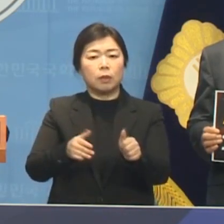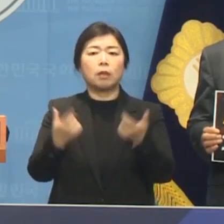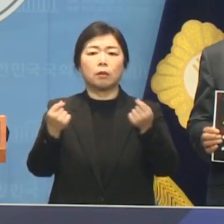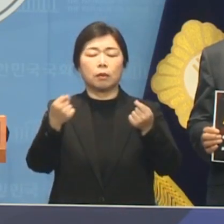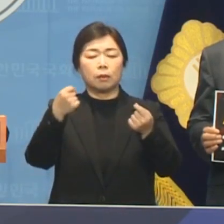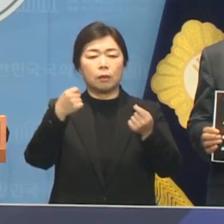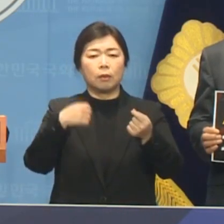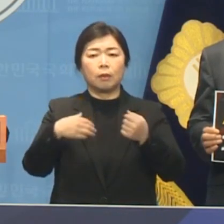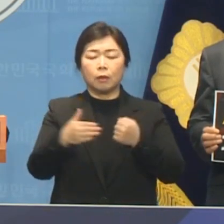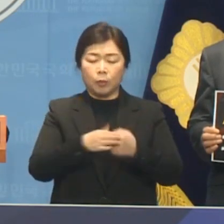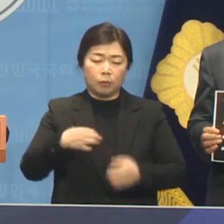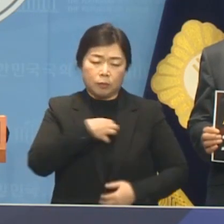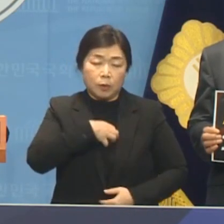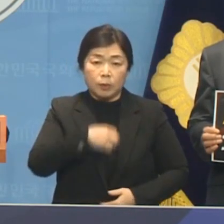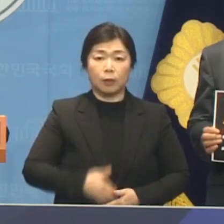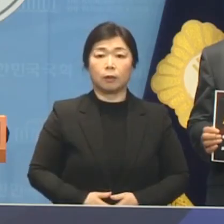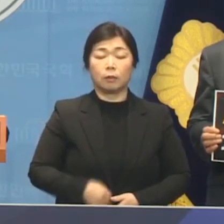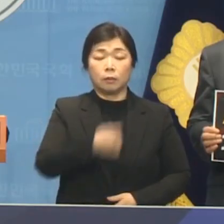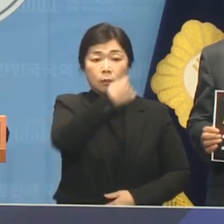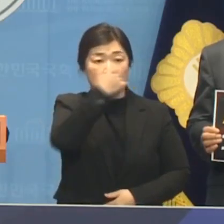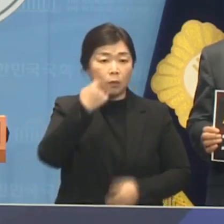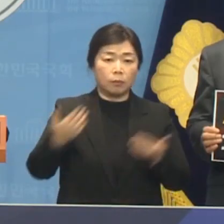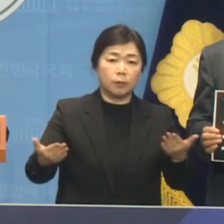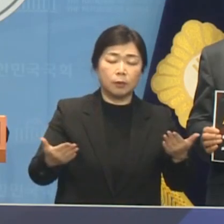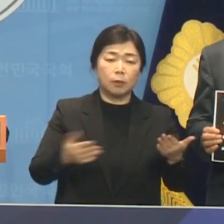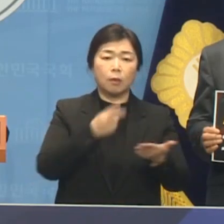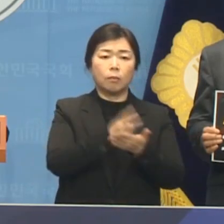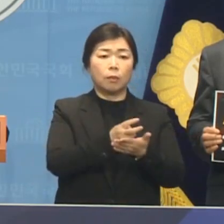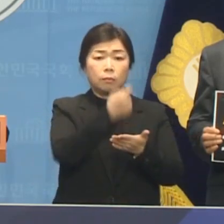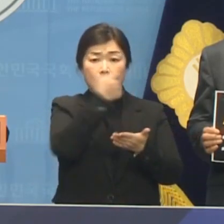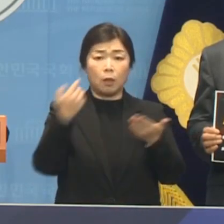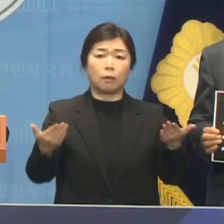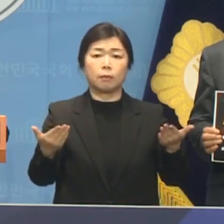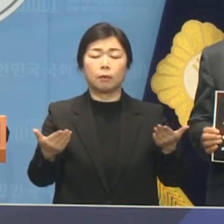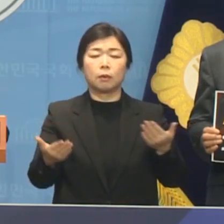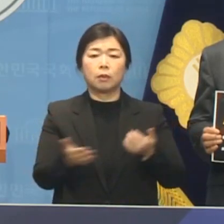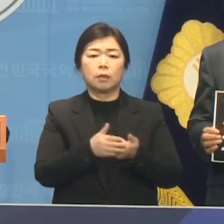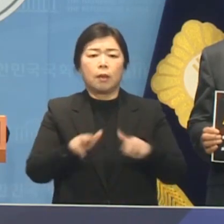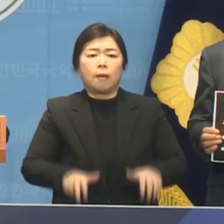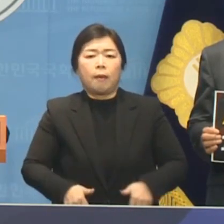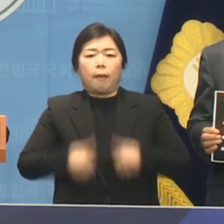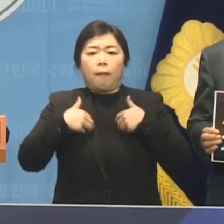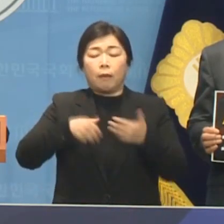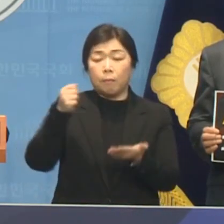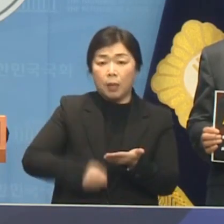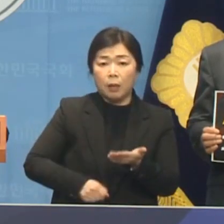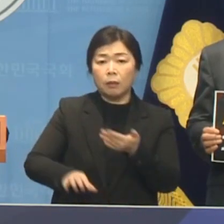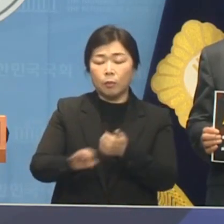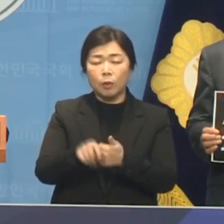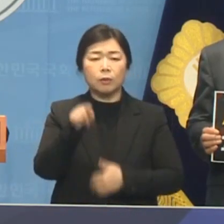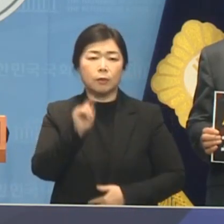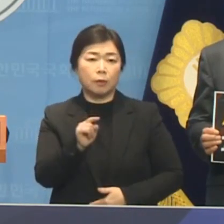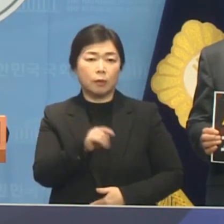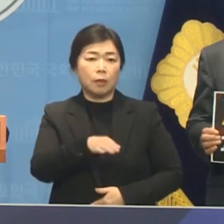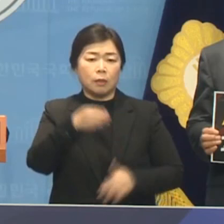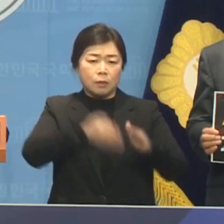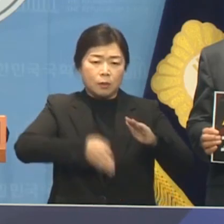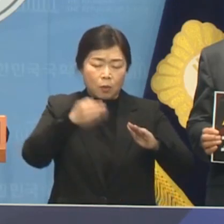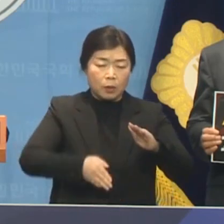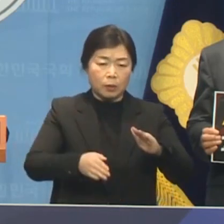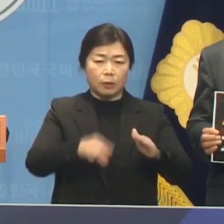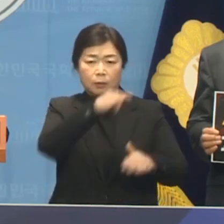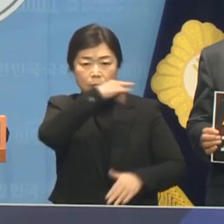있습니다. 충분한 근거가 결여된 채 성급한 결정을 내린다면 이는 정의와